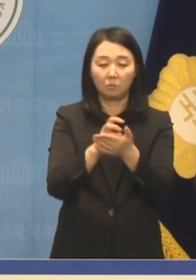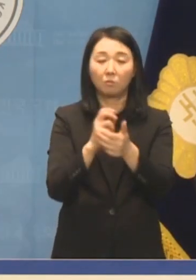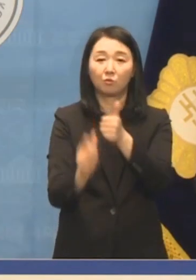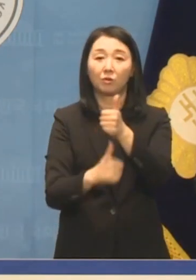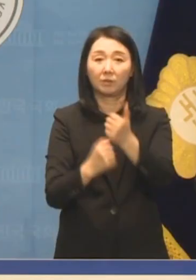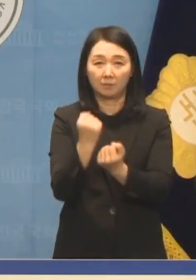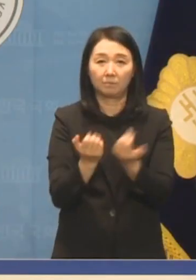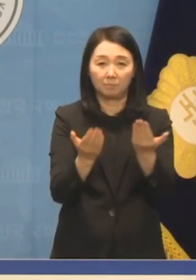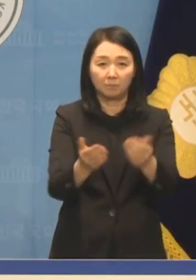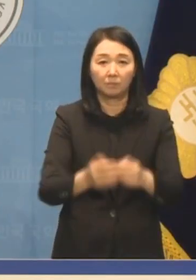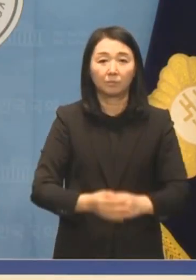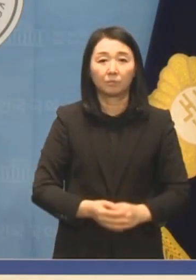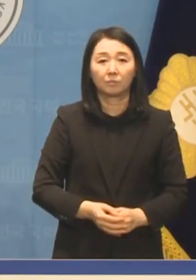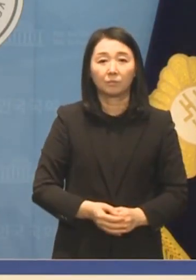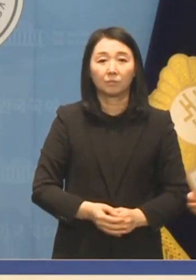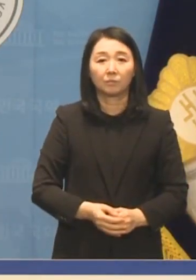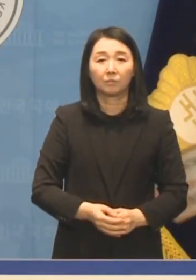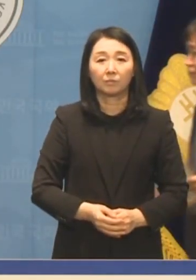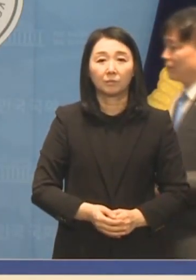설명해 주시겠습니다.